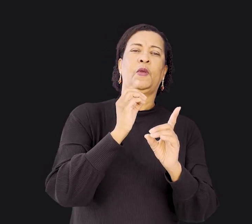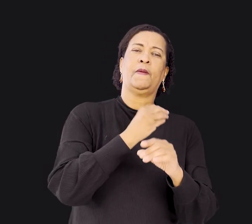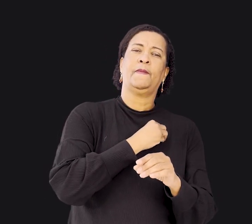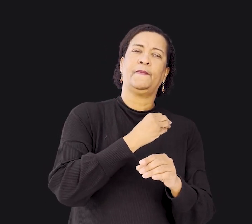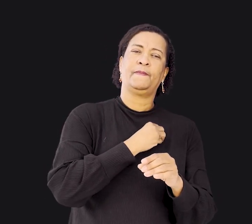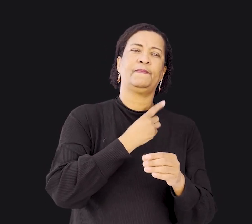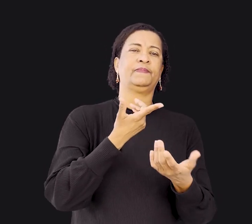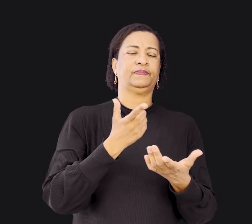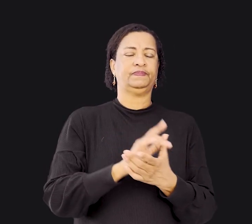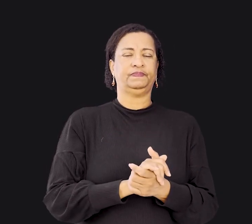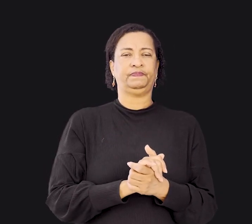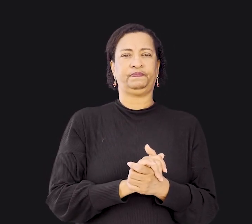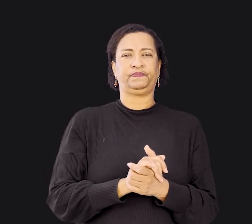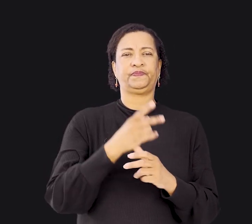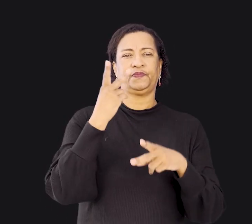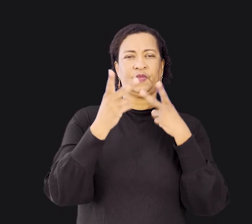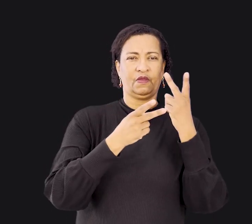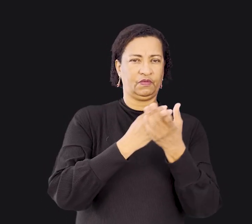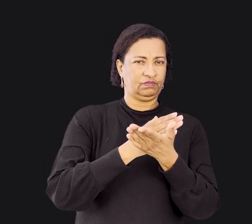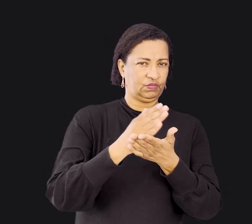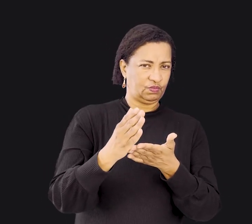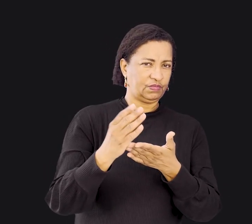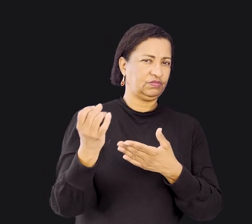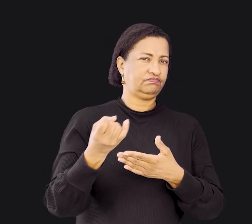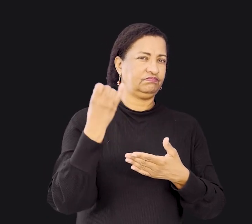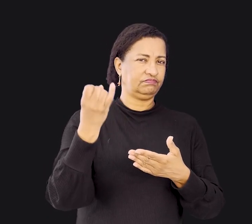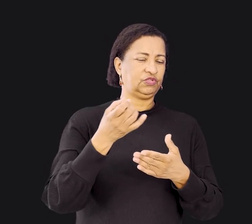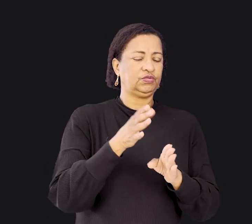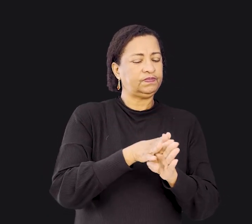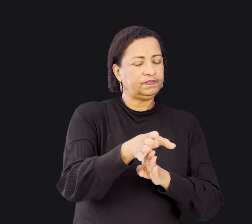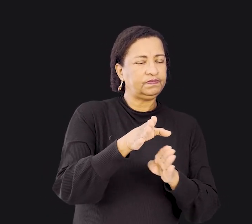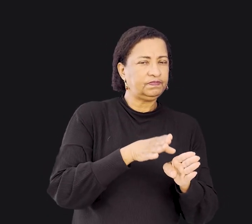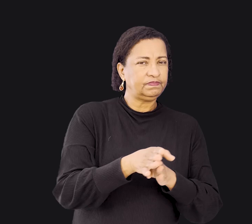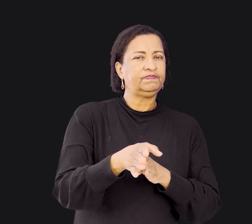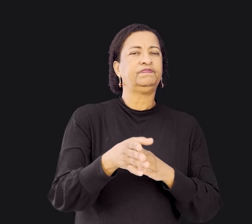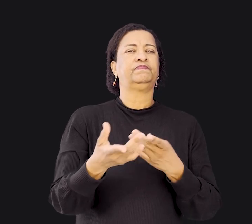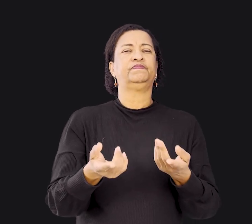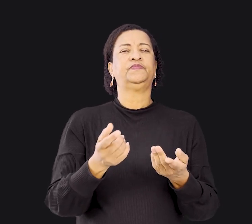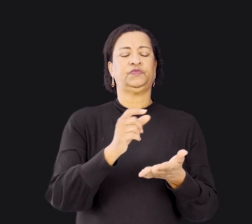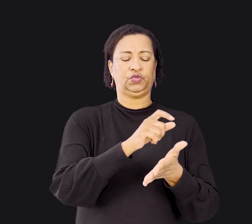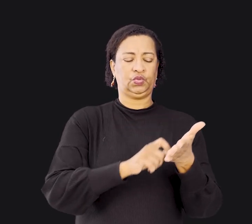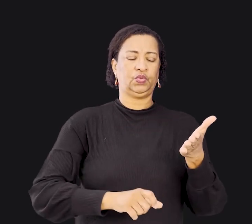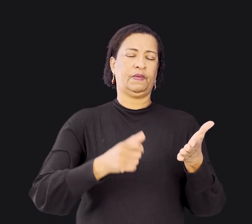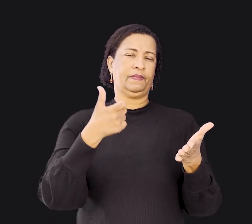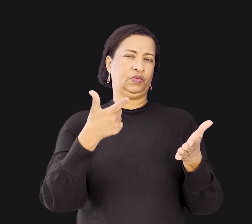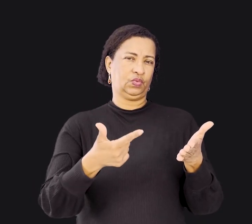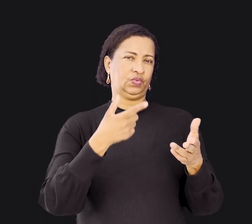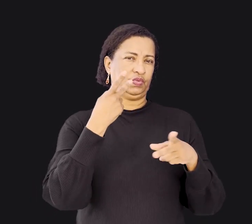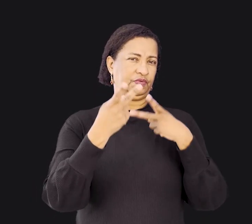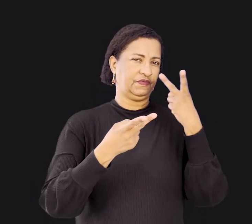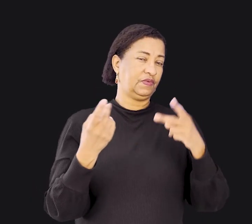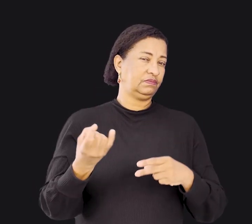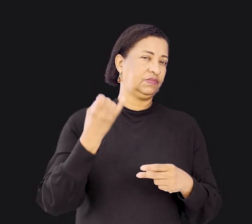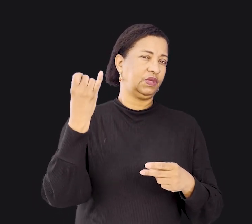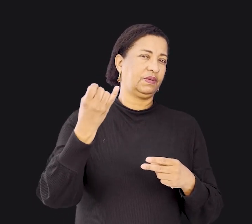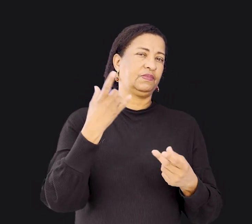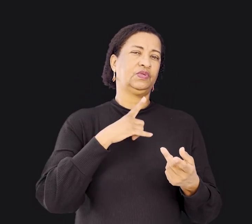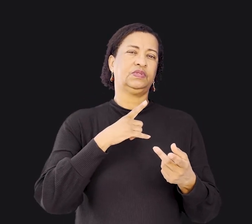Deus. Ele inicia uma importante exortação que continua pelo capítulo 2 sobre a importância de obedecer à palavra